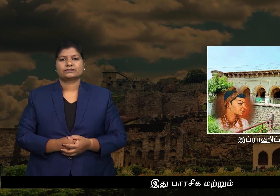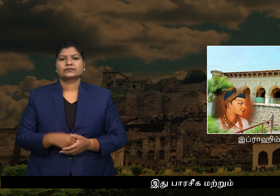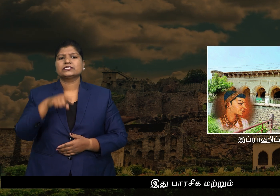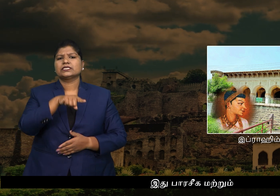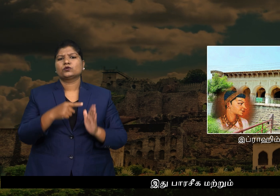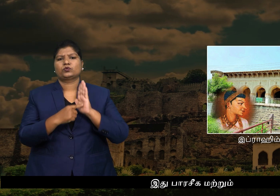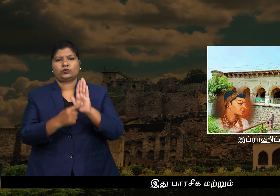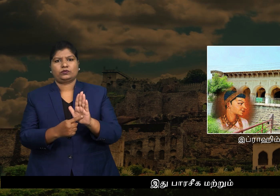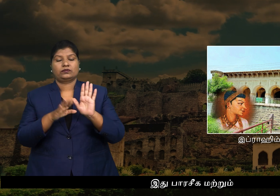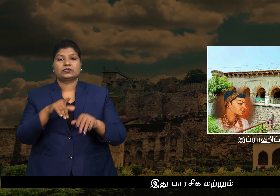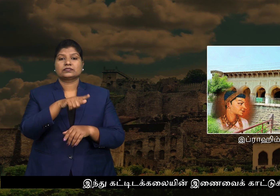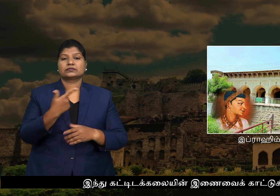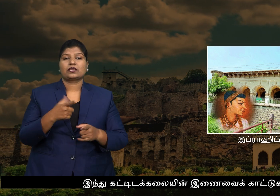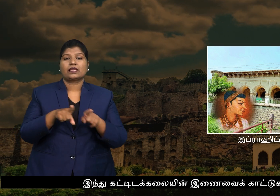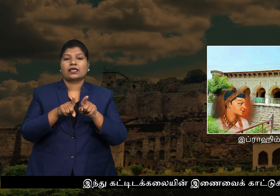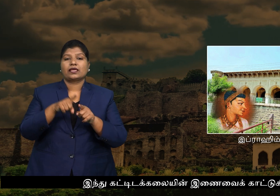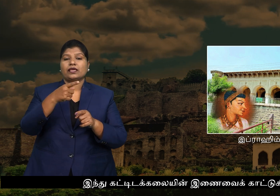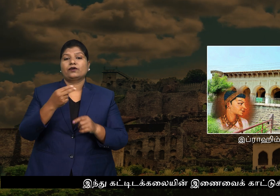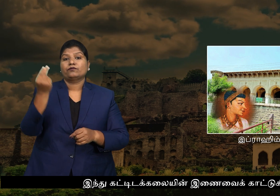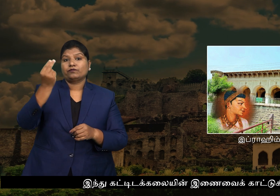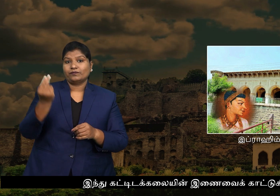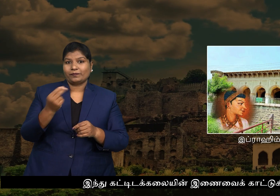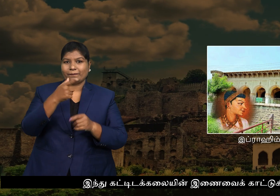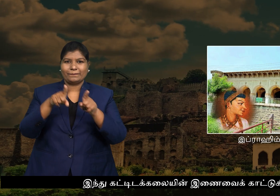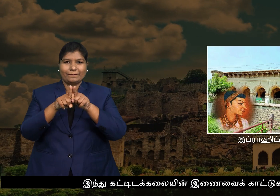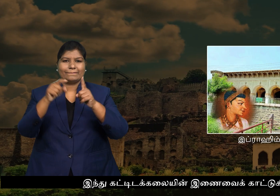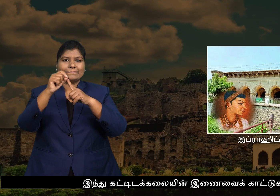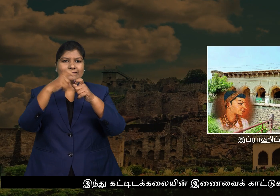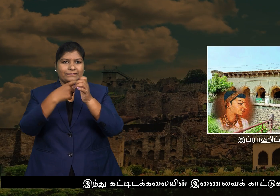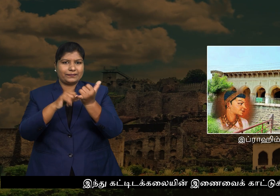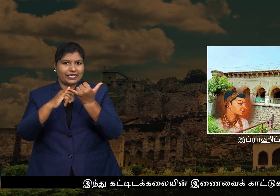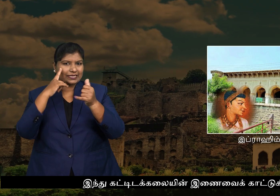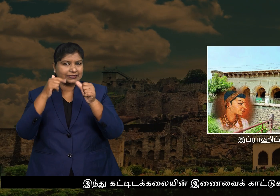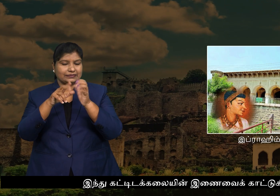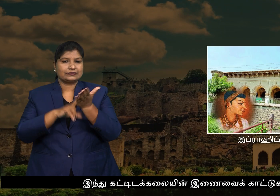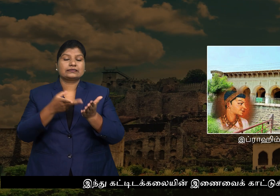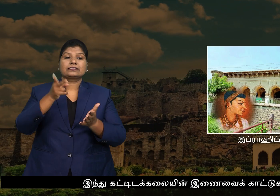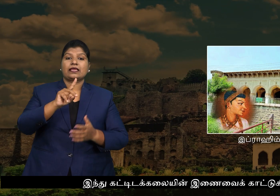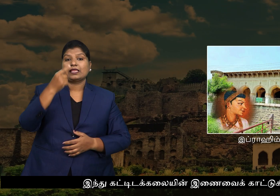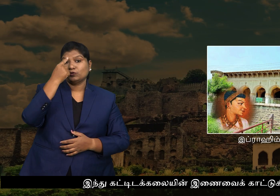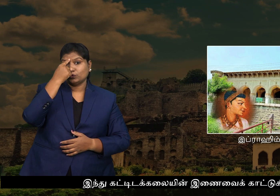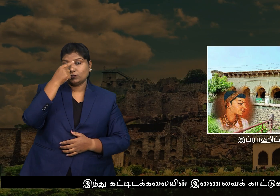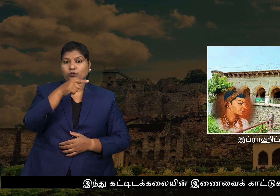இது பாரசீக மற்றும் இந்து கட்டடக்கலையின் இணைவை காட்டுகிறது.